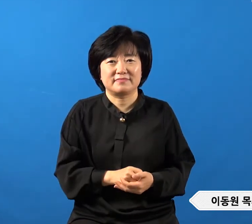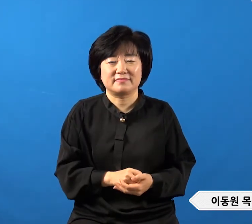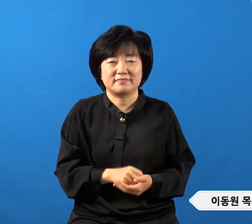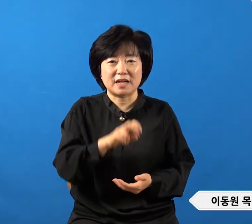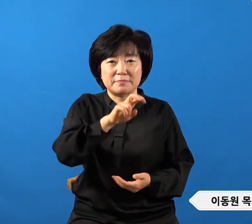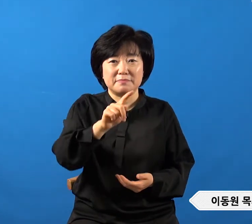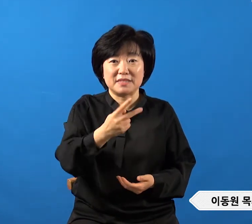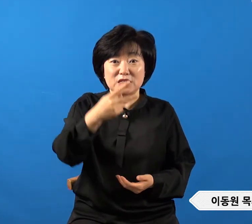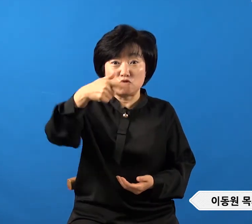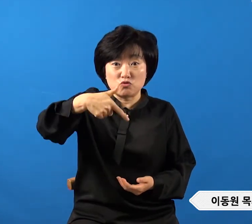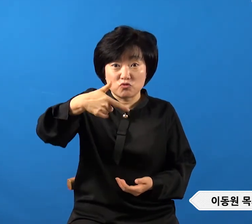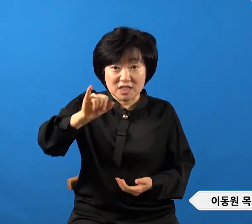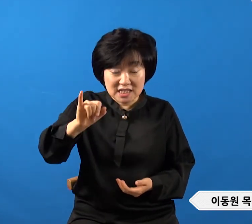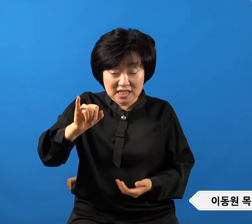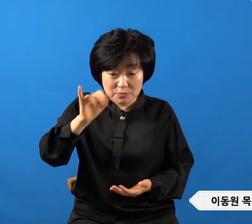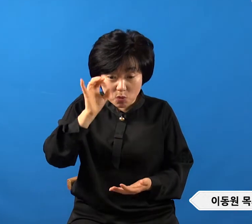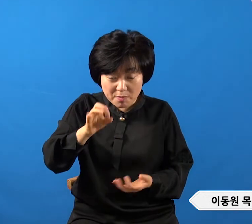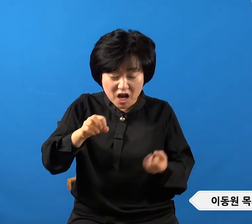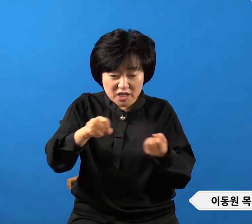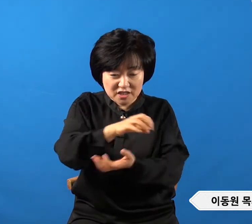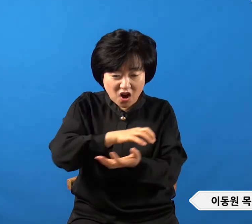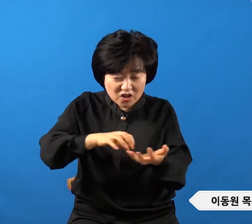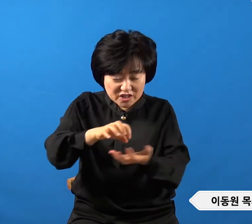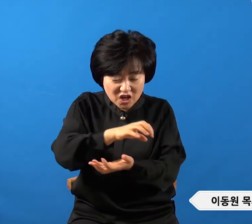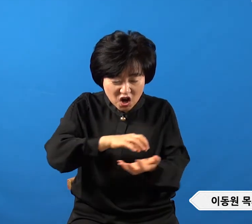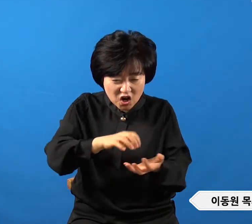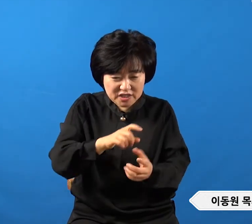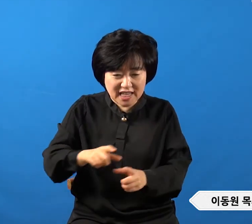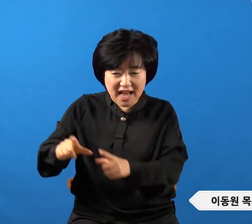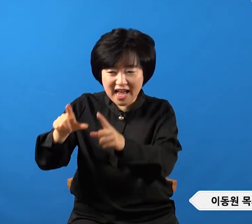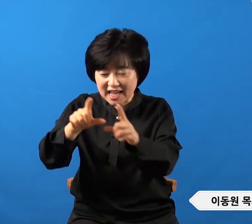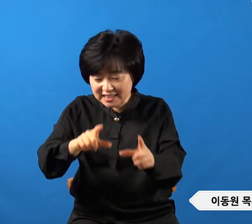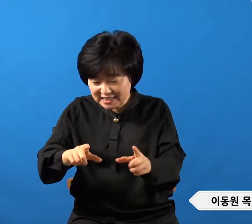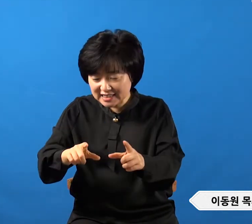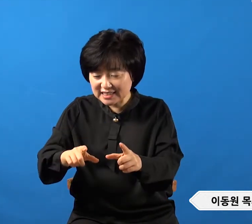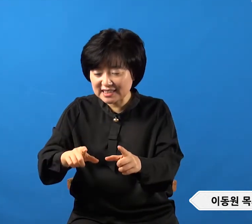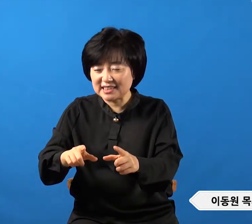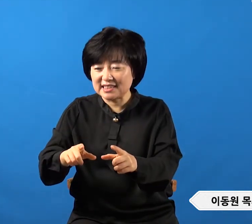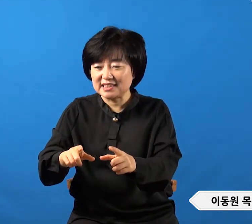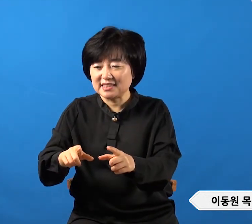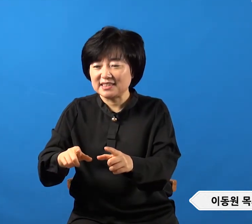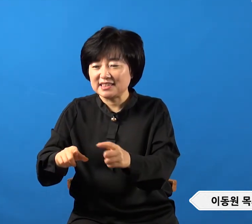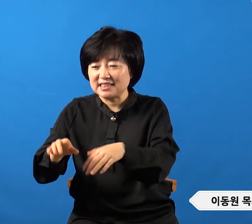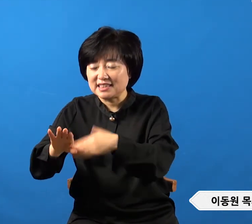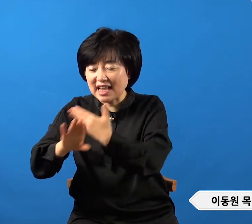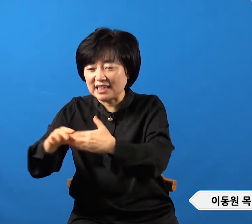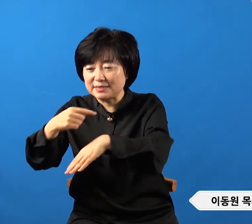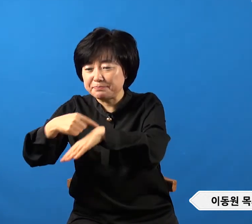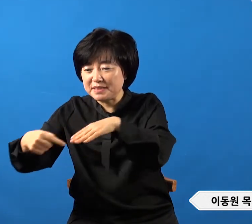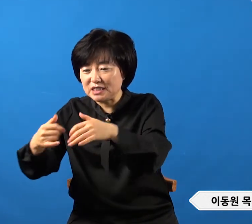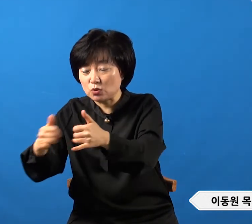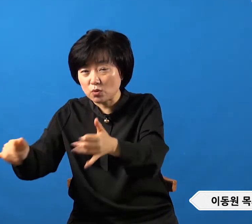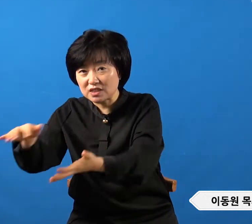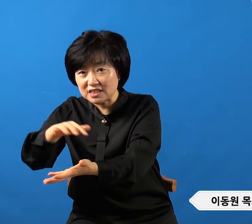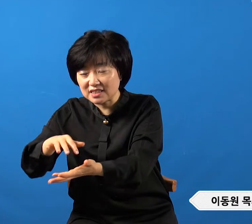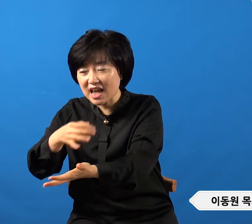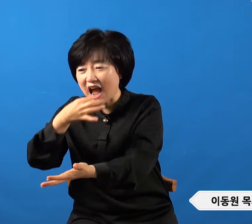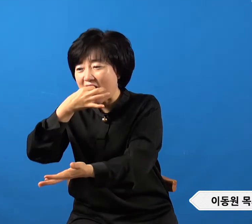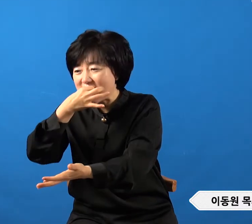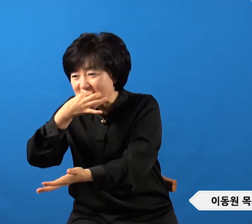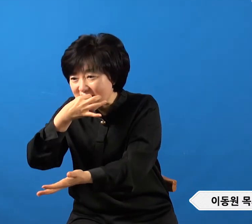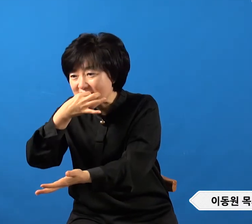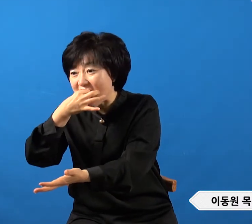구절을 민수기를 다시 읽어보시면 섞여 사는 다른 인종들이 탐욕을 품음에